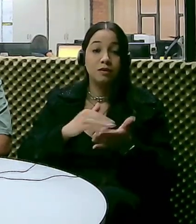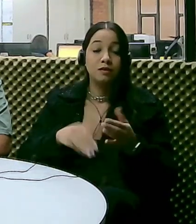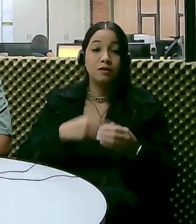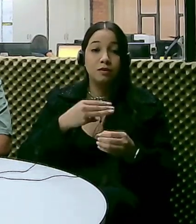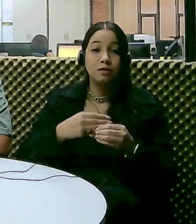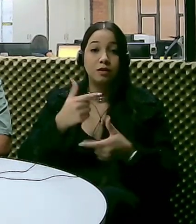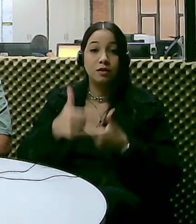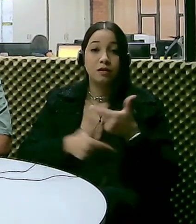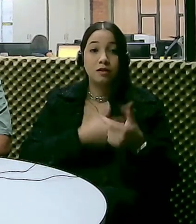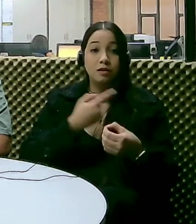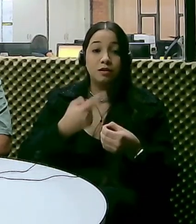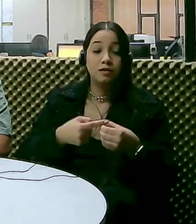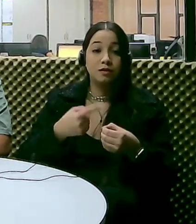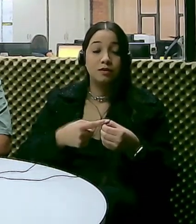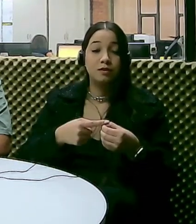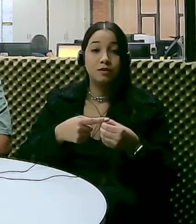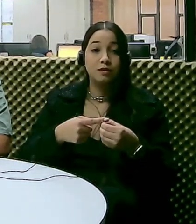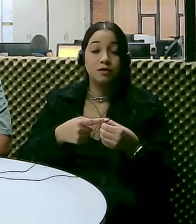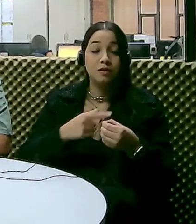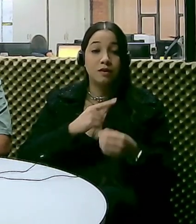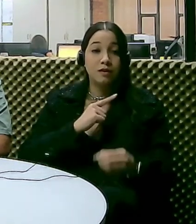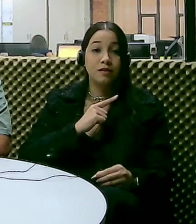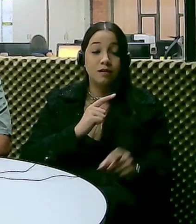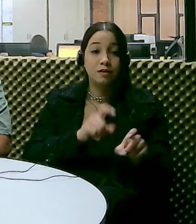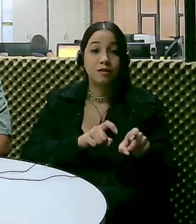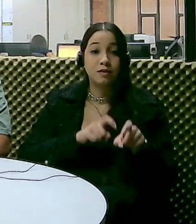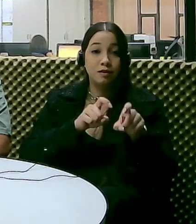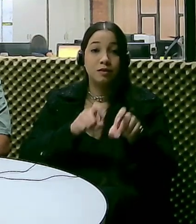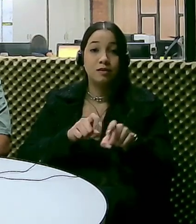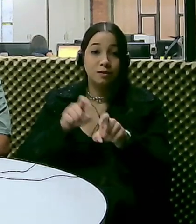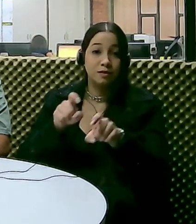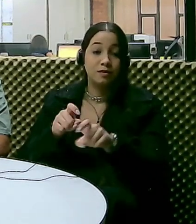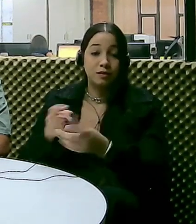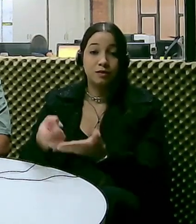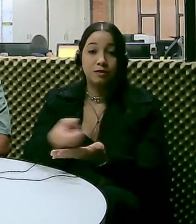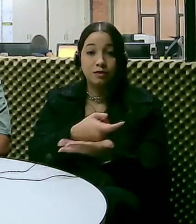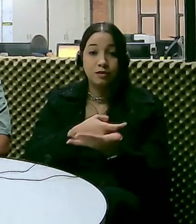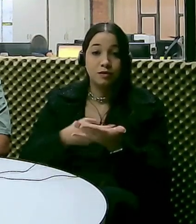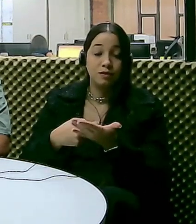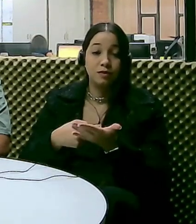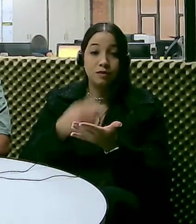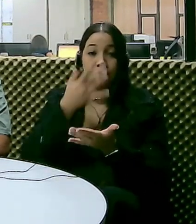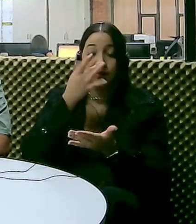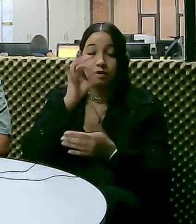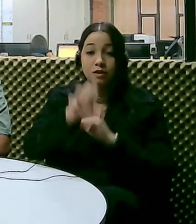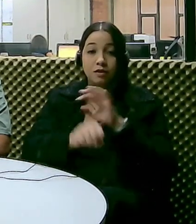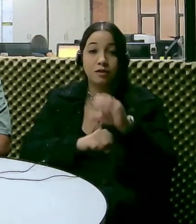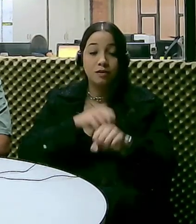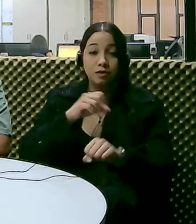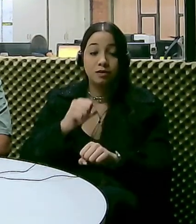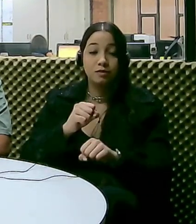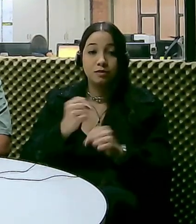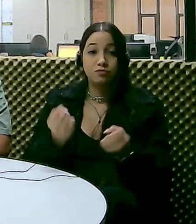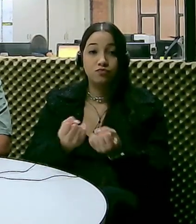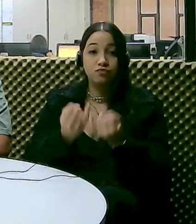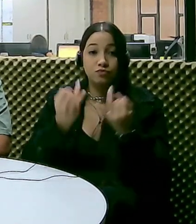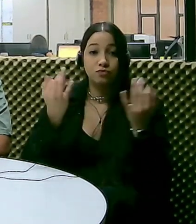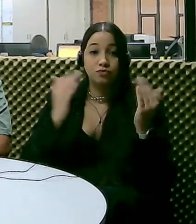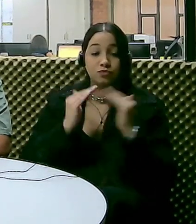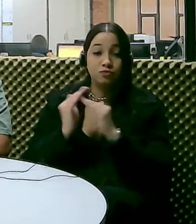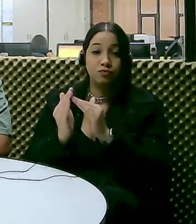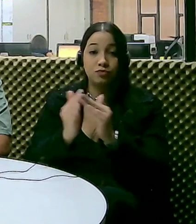de Serviços Urbanos, leva os serviços de capina e roçagem, além do catatreco, a diversos bairros da